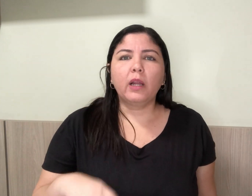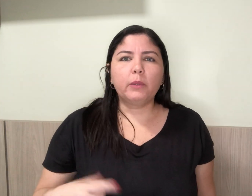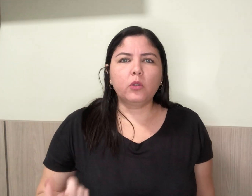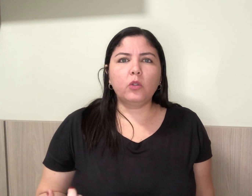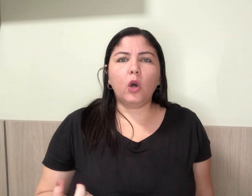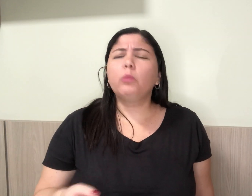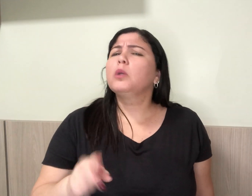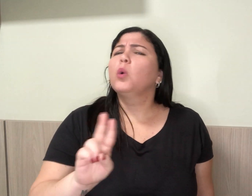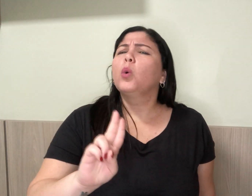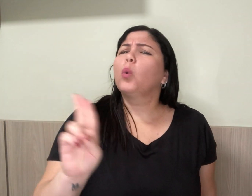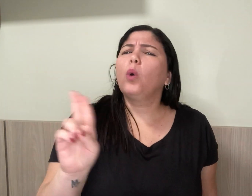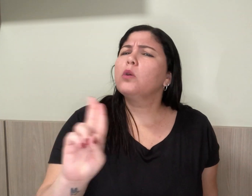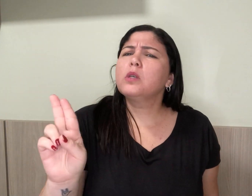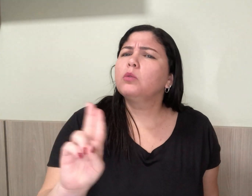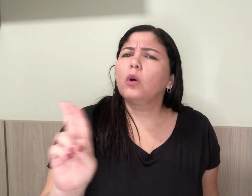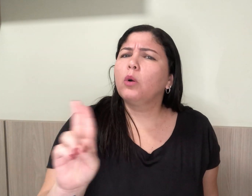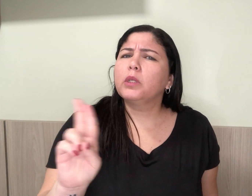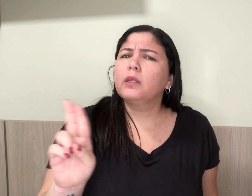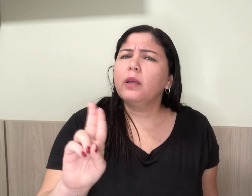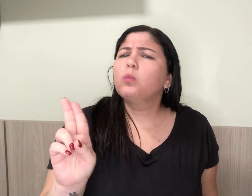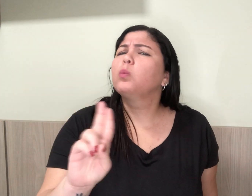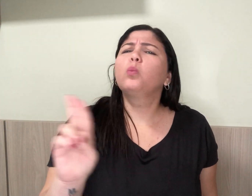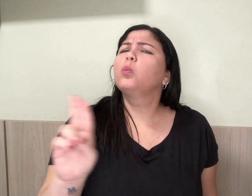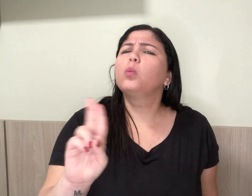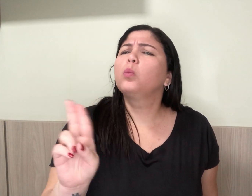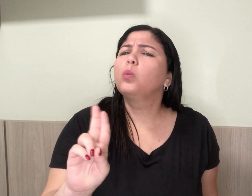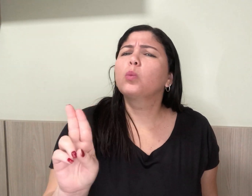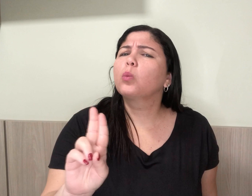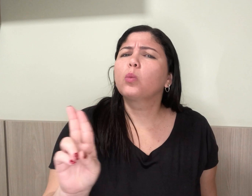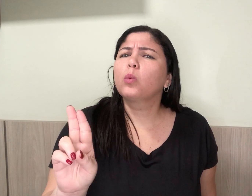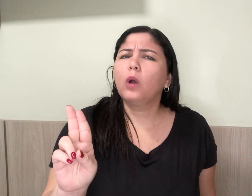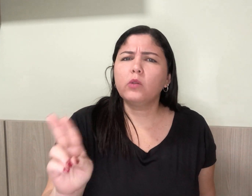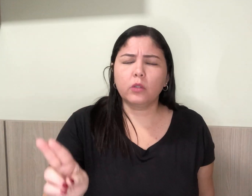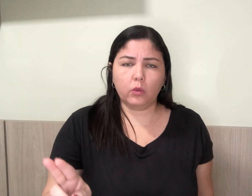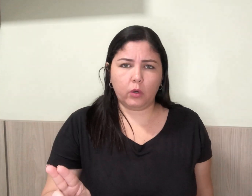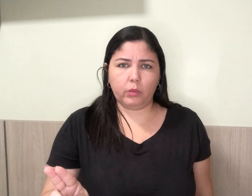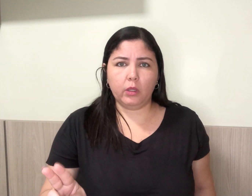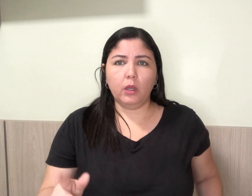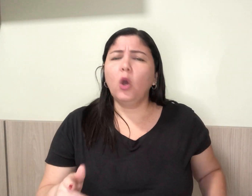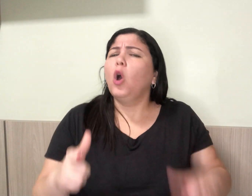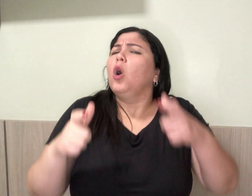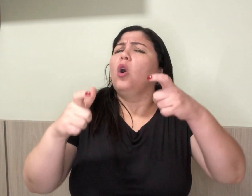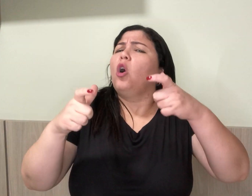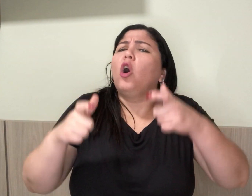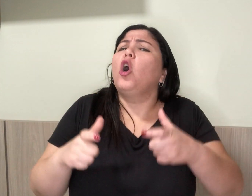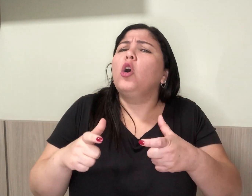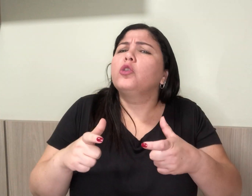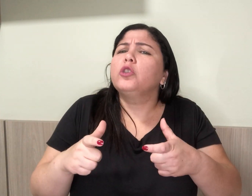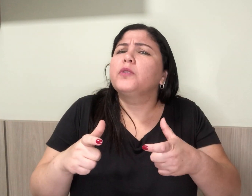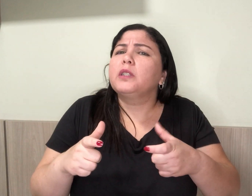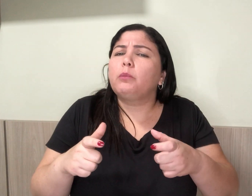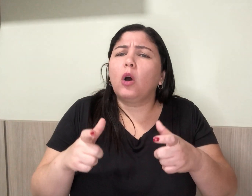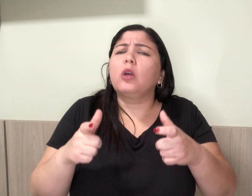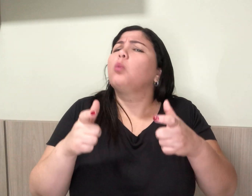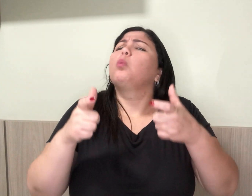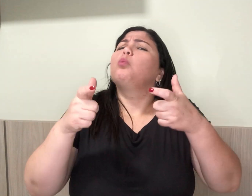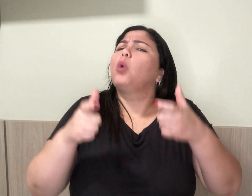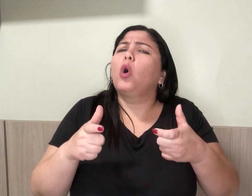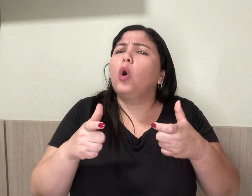Lembra do nome? Qual o seu nome, né? Qual o seu nome? Onde você mora?